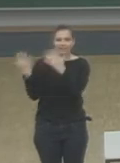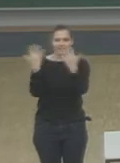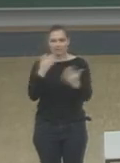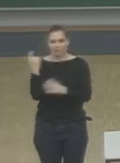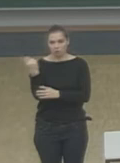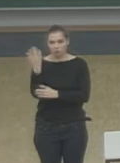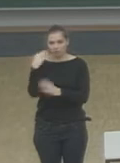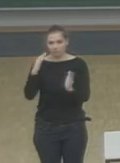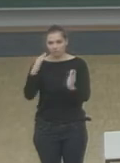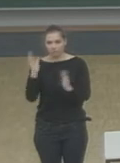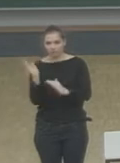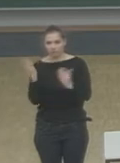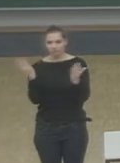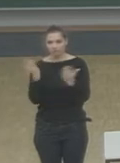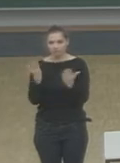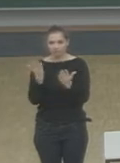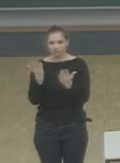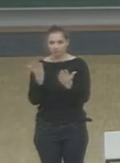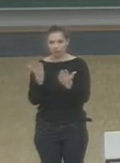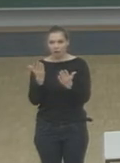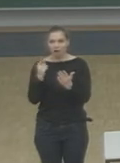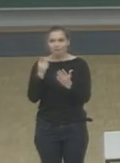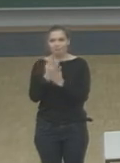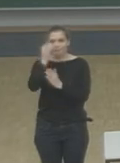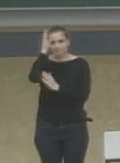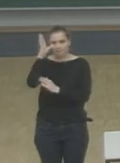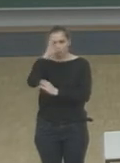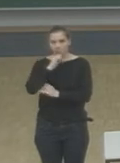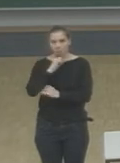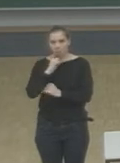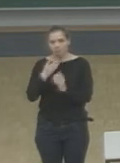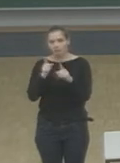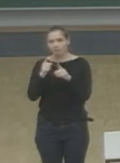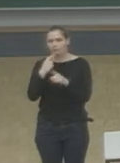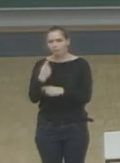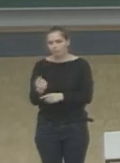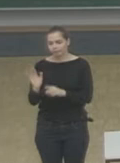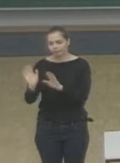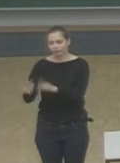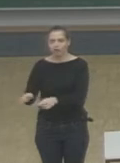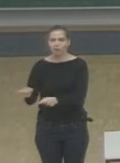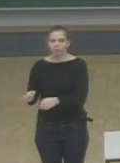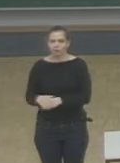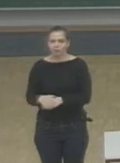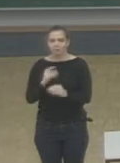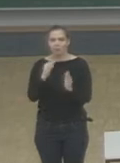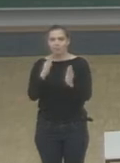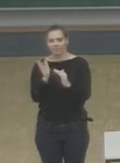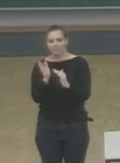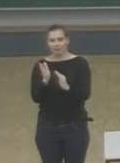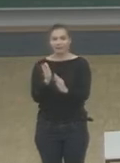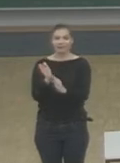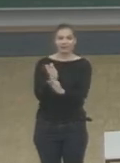eine erfreudige Grabrede für den Bildungsbegriff. Vor PISA habe man verbissen darüber